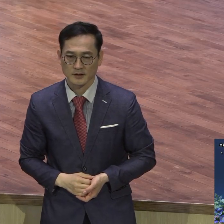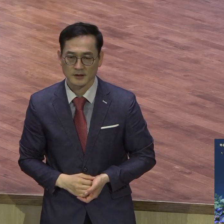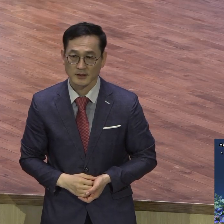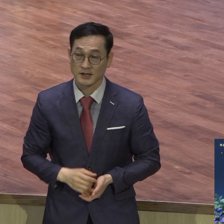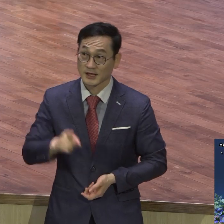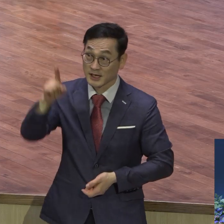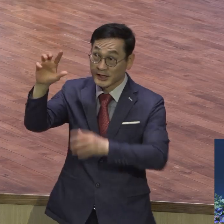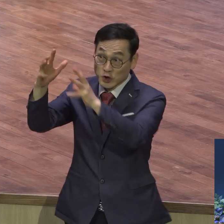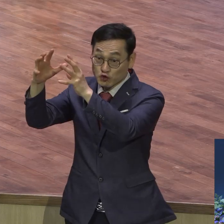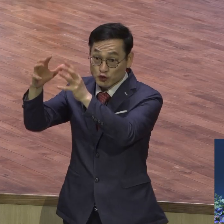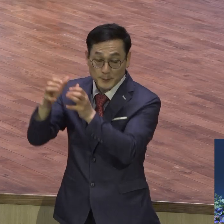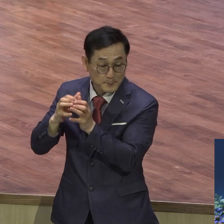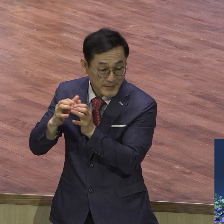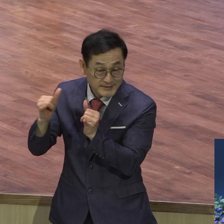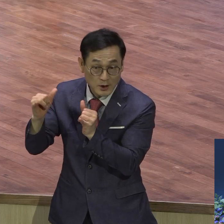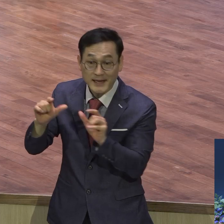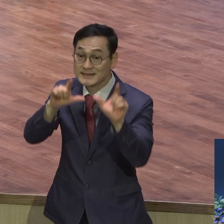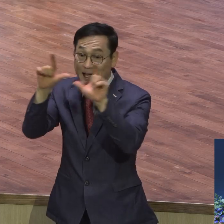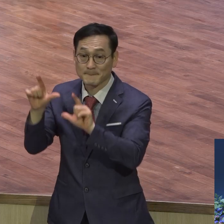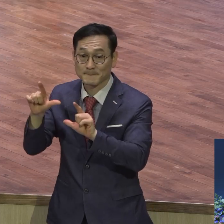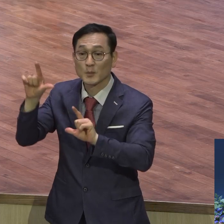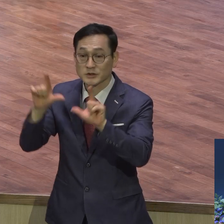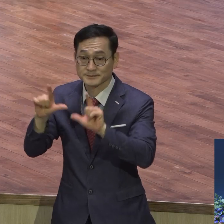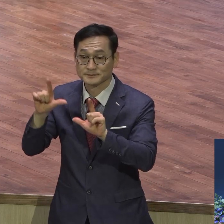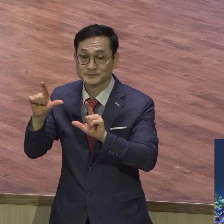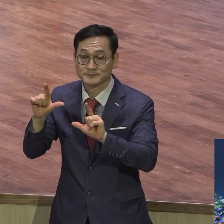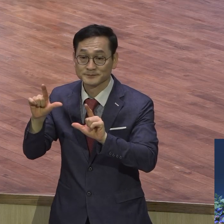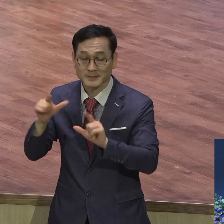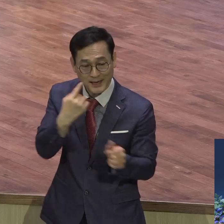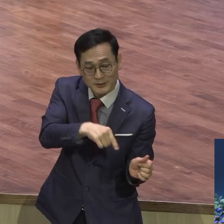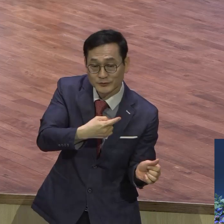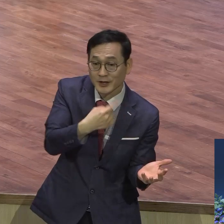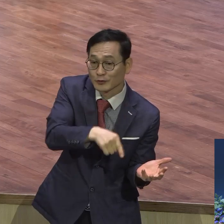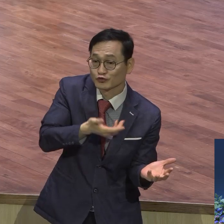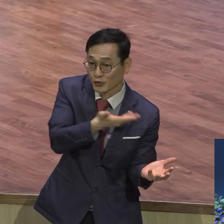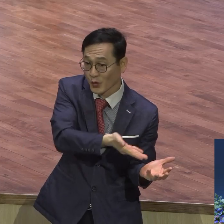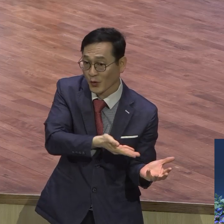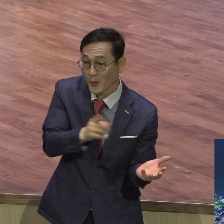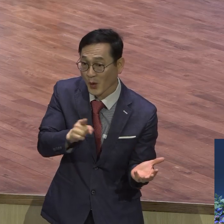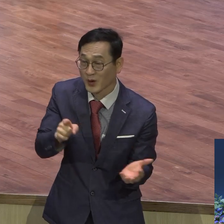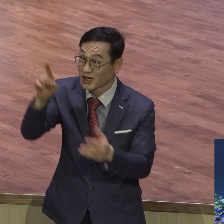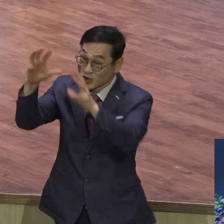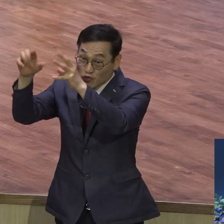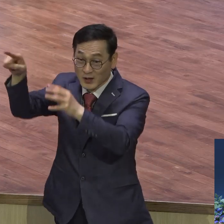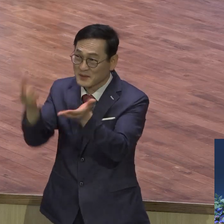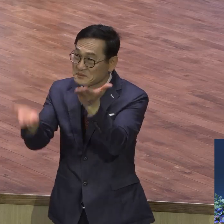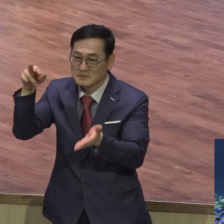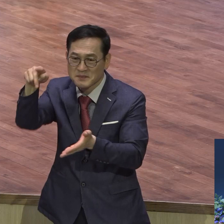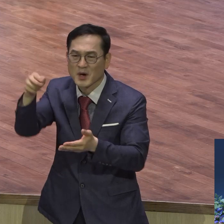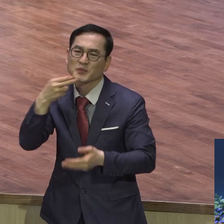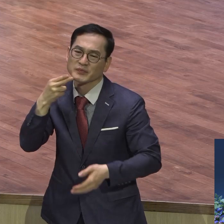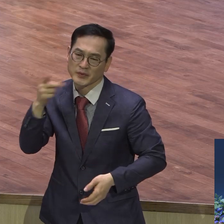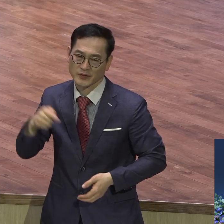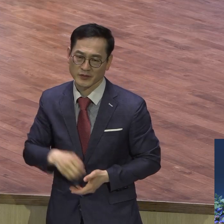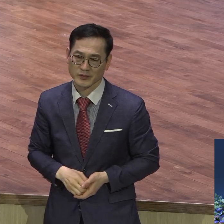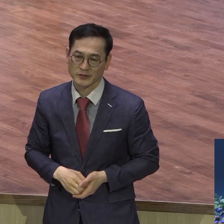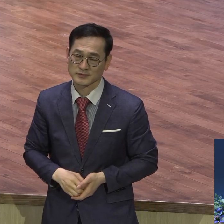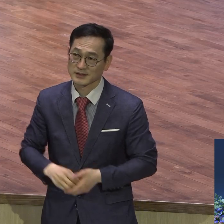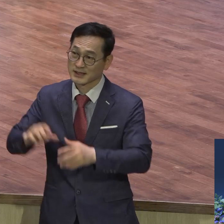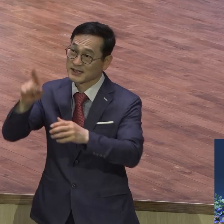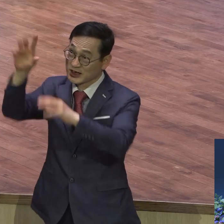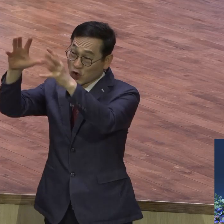가르쳐주고 있어요. 천국에는 비판이 없어요. 이 땅에 살면서 우리는 천국을 누려야 되고